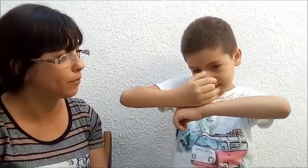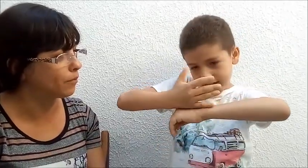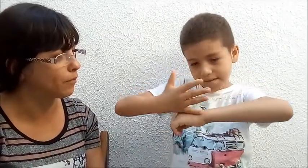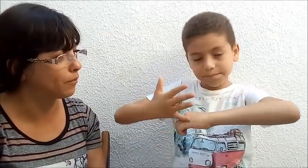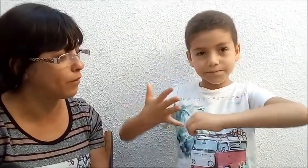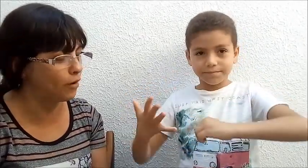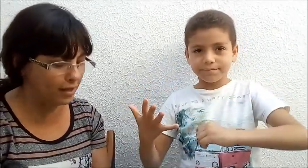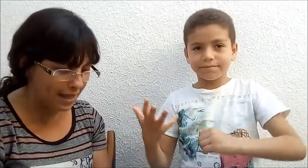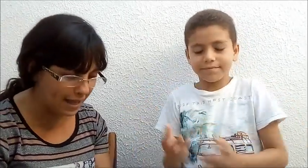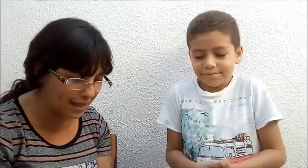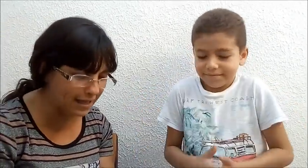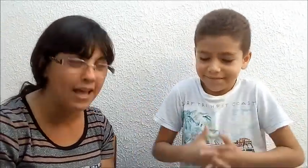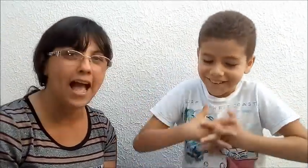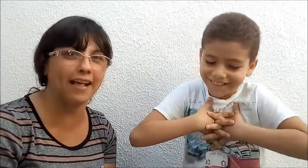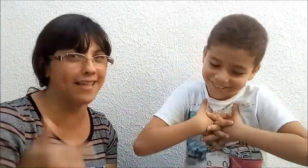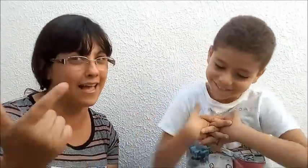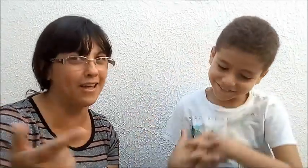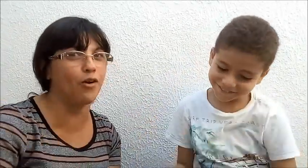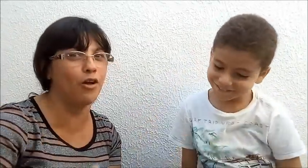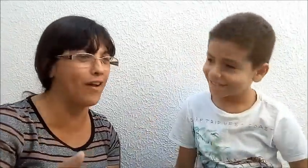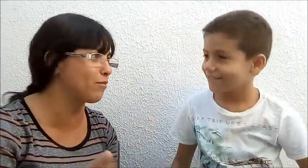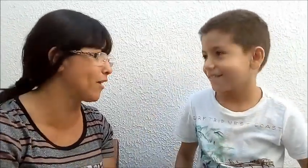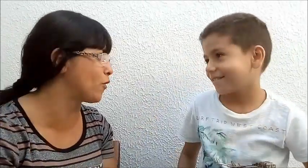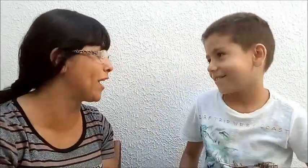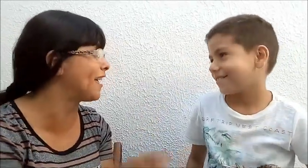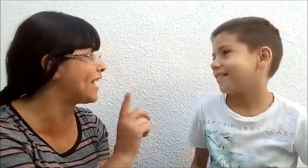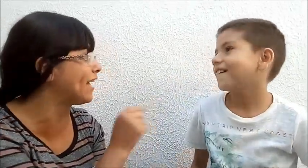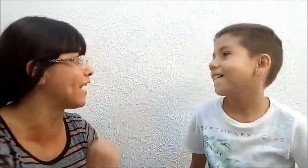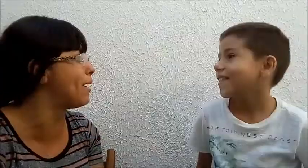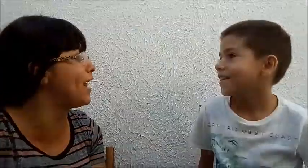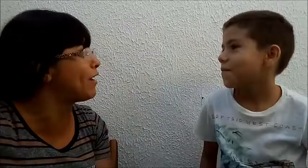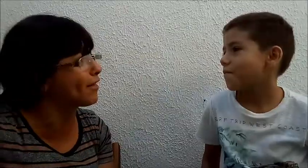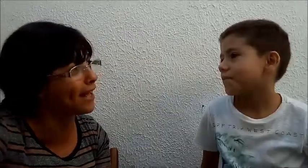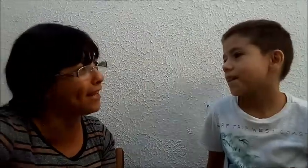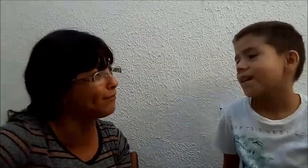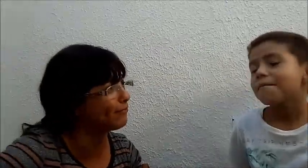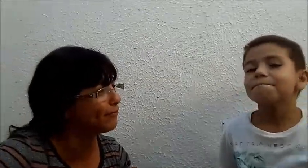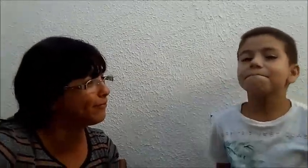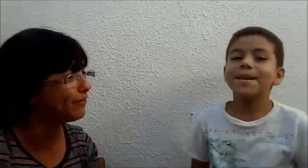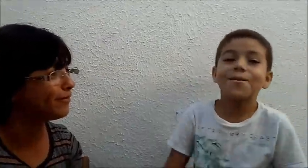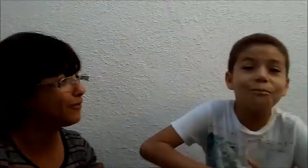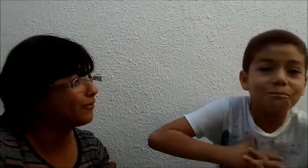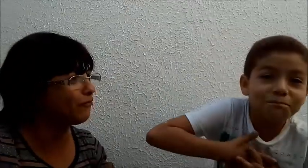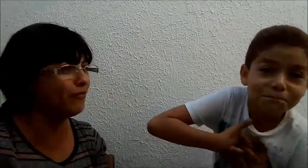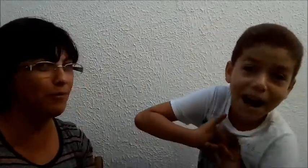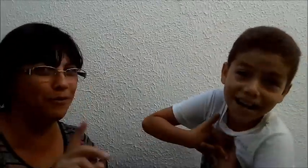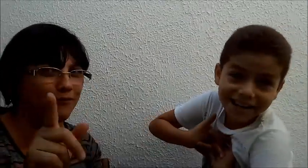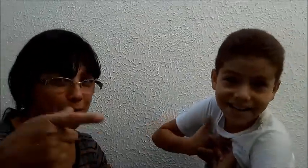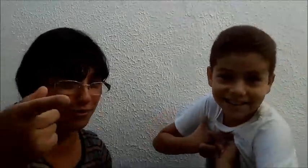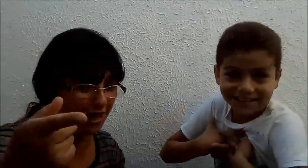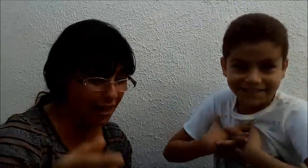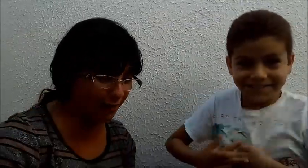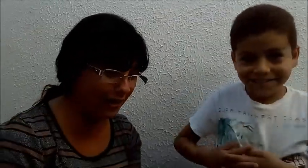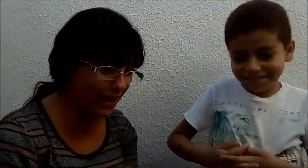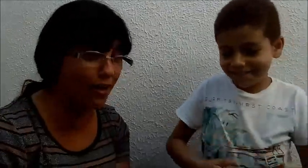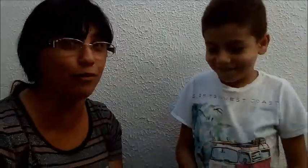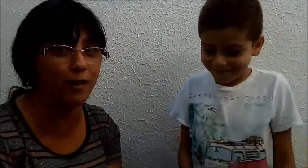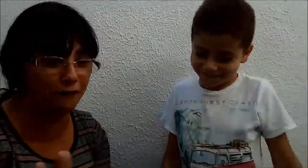Açaí. Ok, açaí, eu faço minhas compras lá, e quem que trabalha lá no açaí? Meu pai. Vamos, vamos já dar o sinal de uma